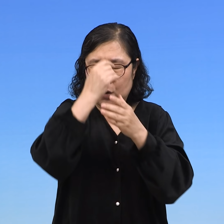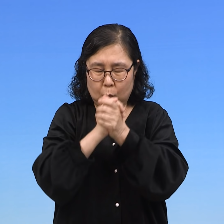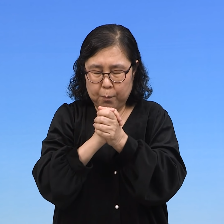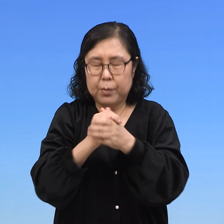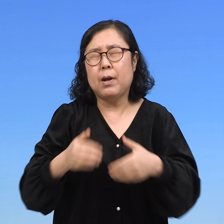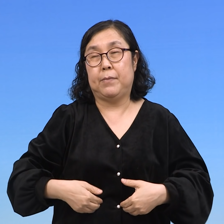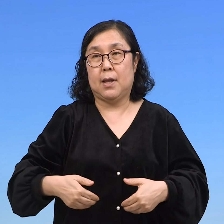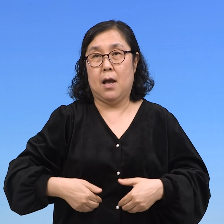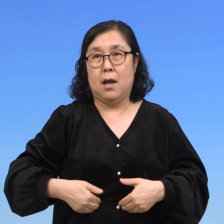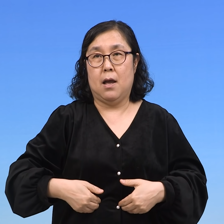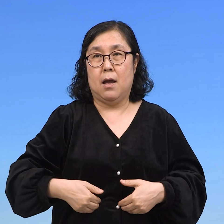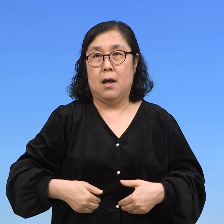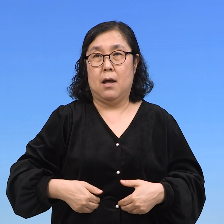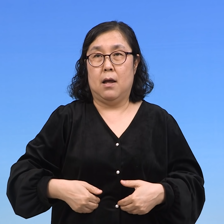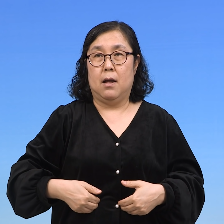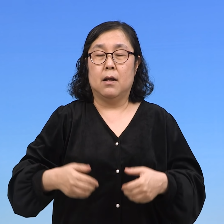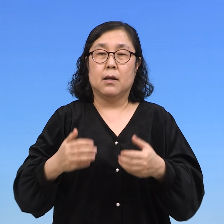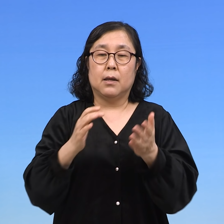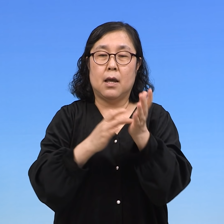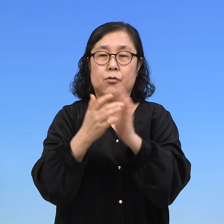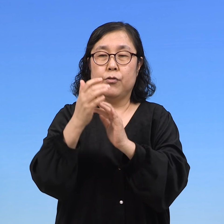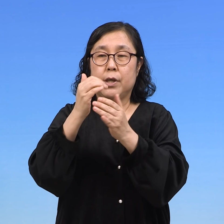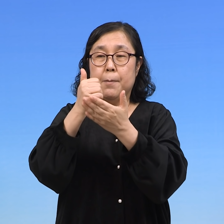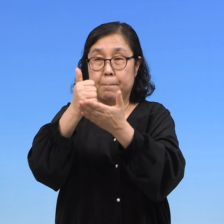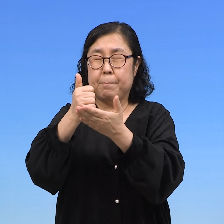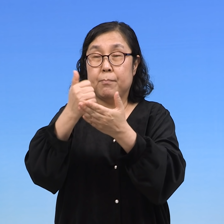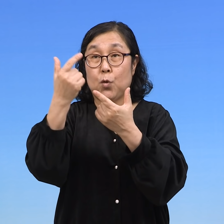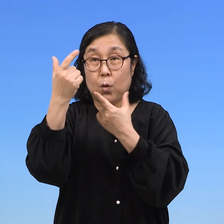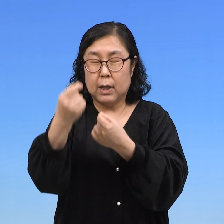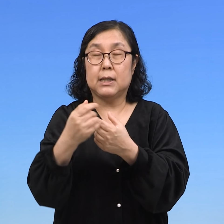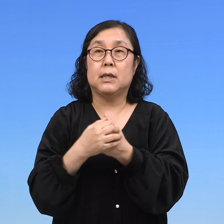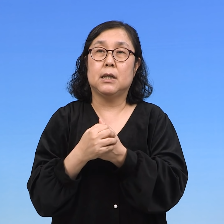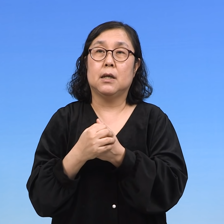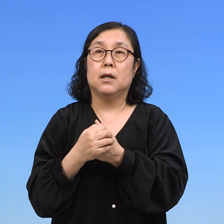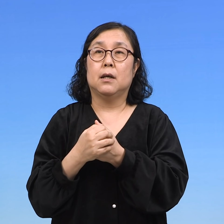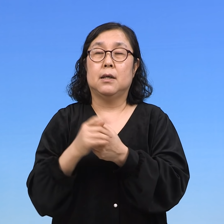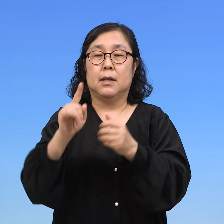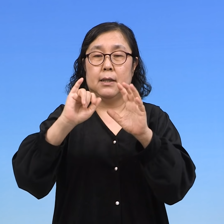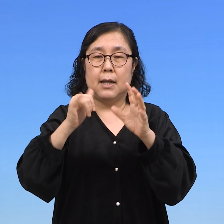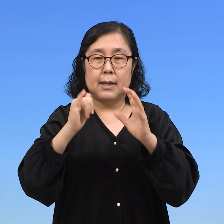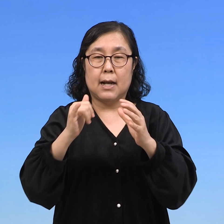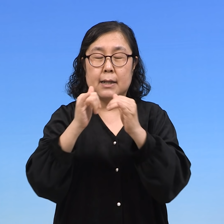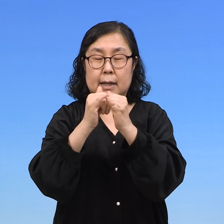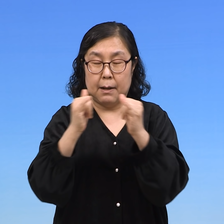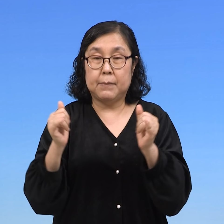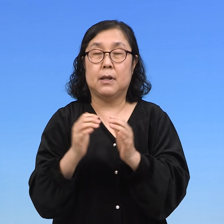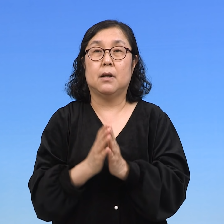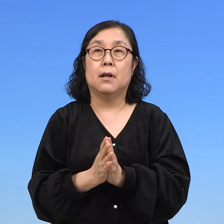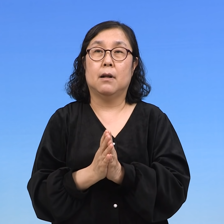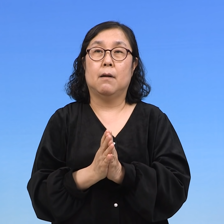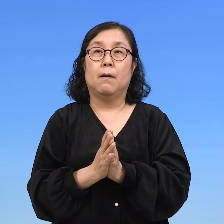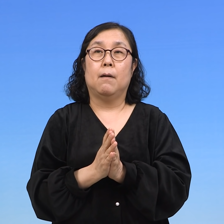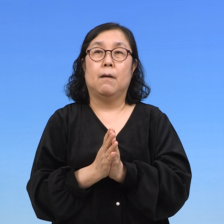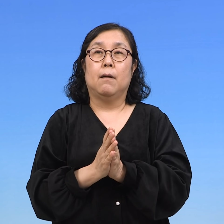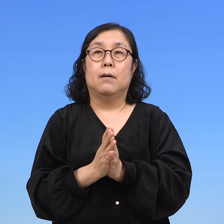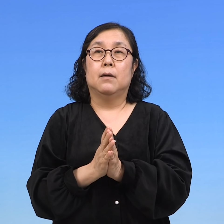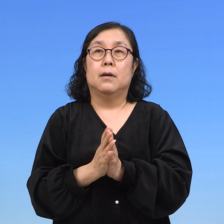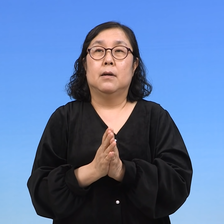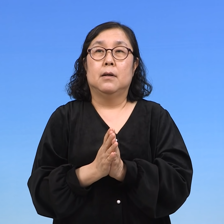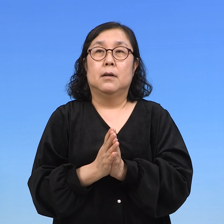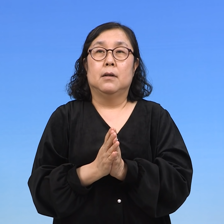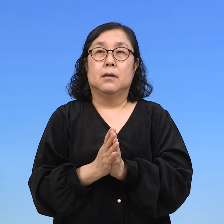주님 주님이 그렇게 하셨듯이 이 세상 사람들 이 악한 지금 뭐 이거는 뭐 전